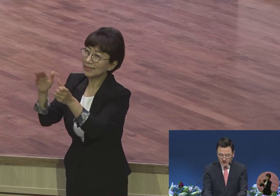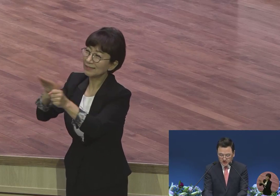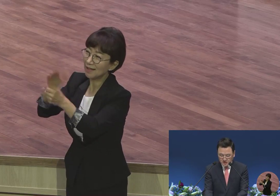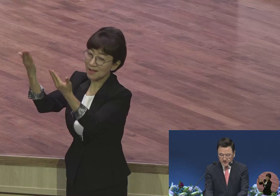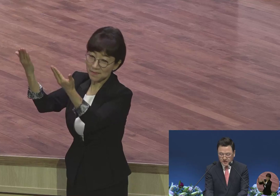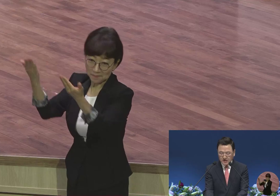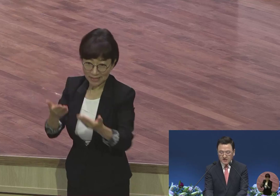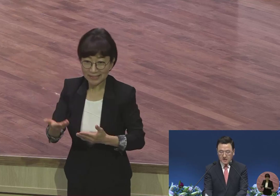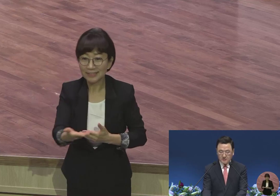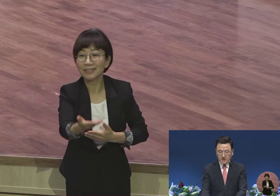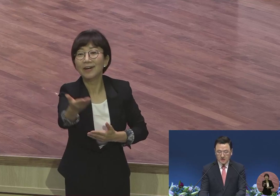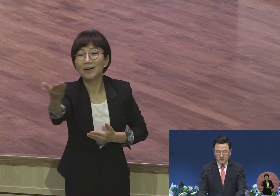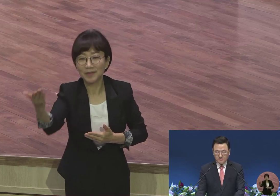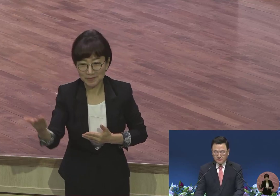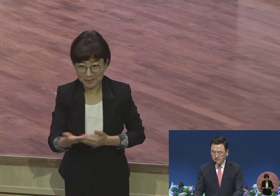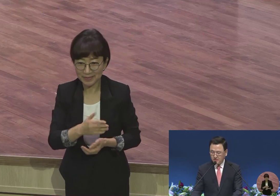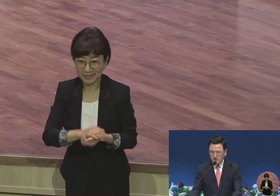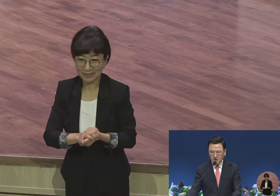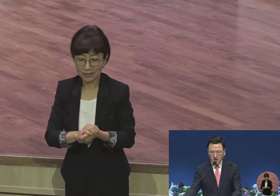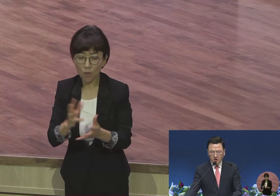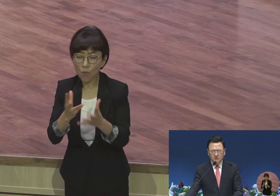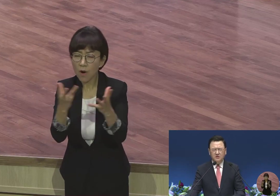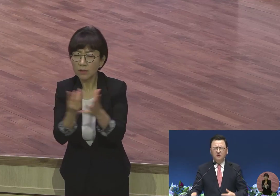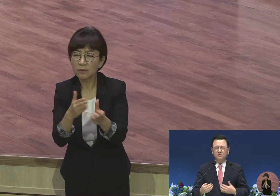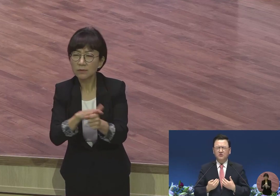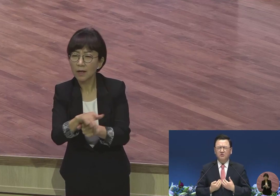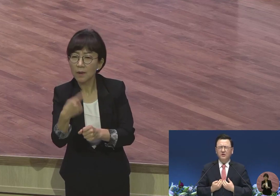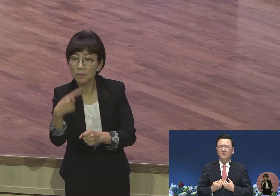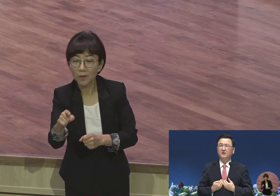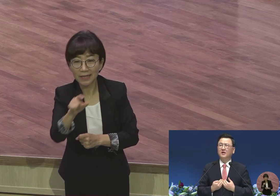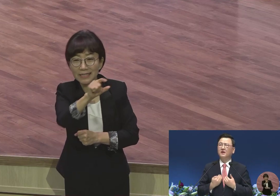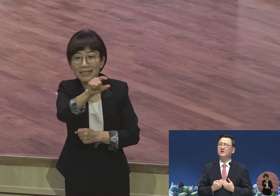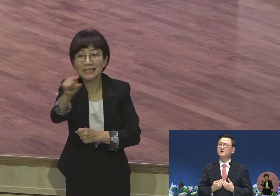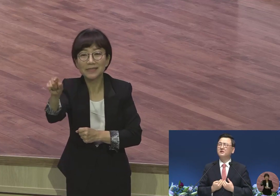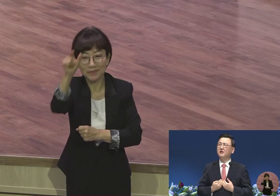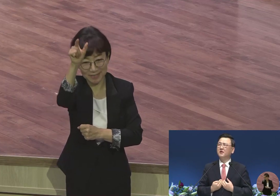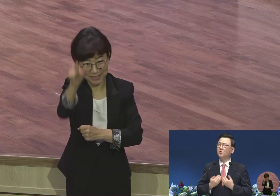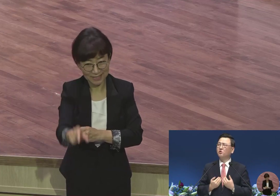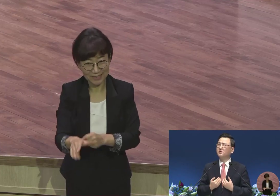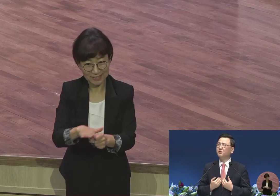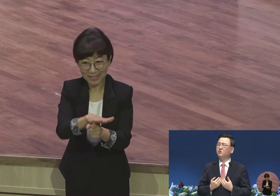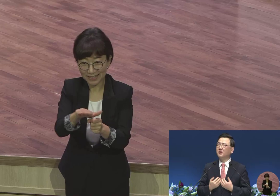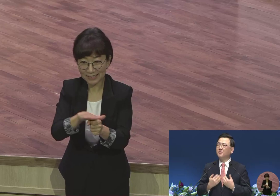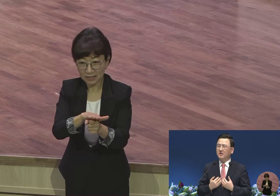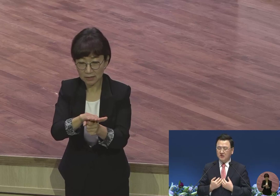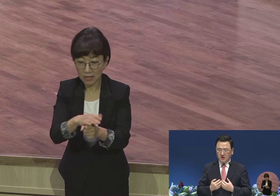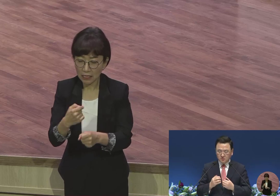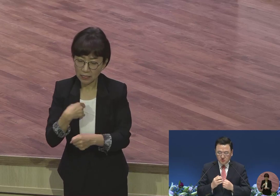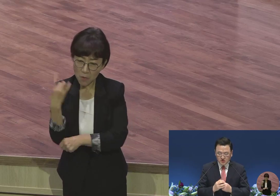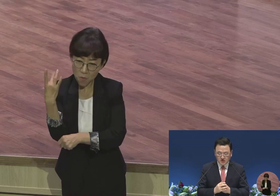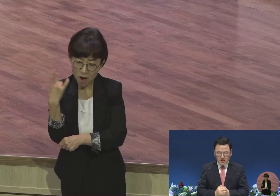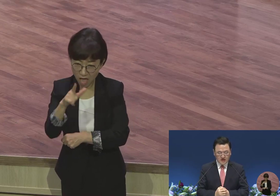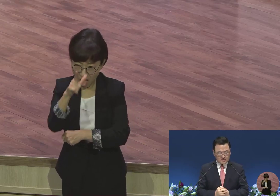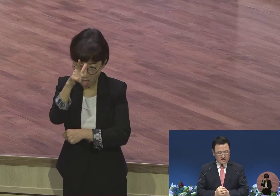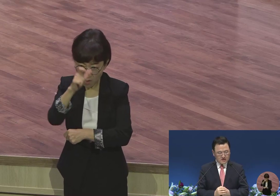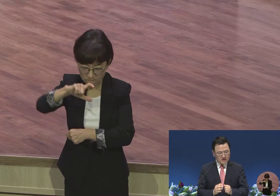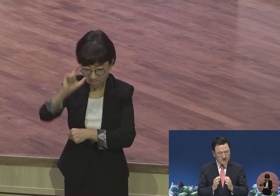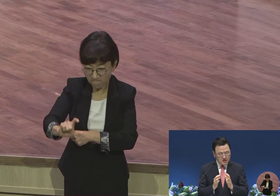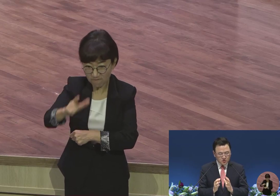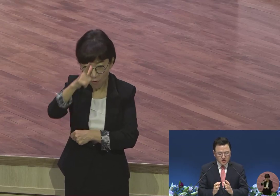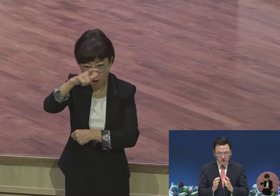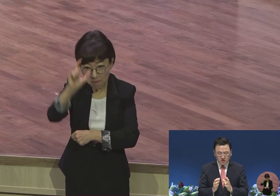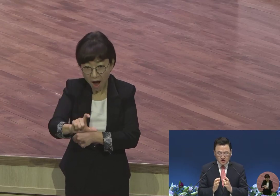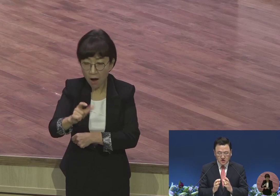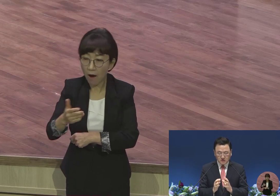사랑이 십자가의 사랑입니다. 언제 우리 속에 나라는 이 고집불통의 베데스가 무너지는가?